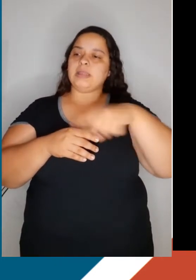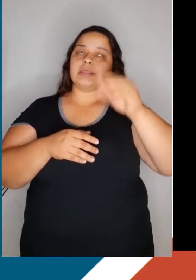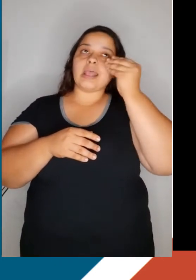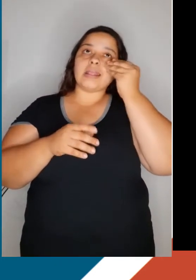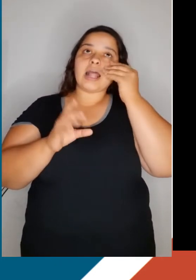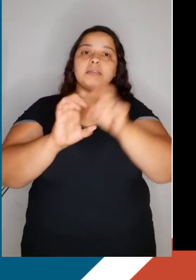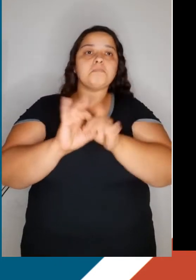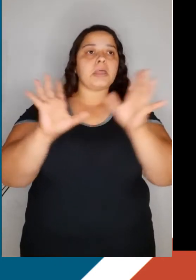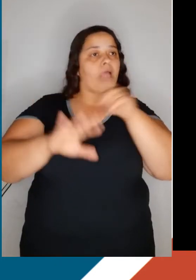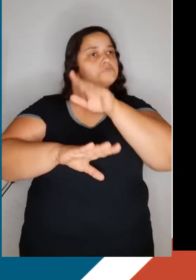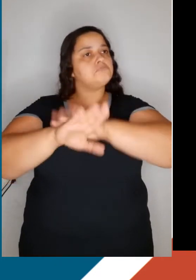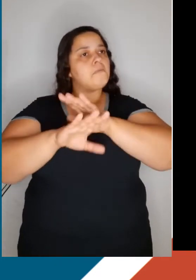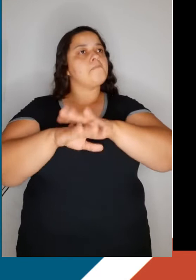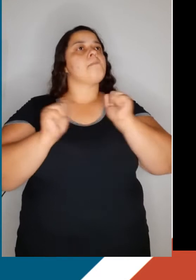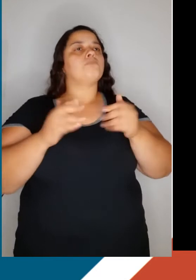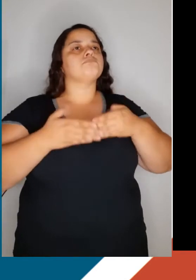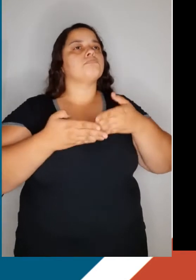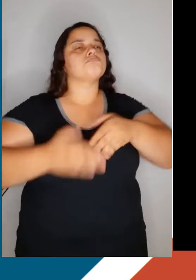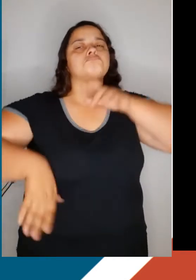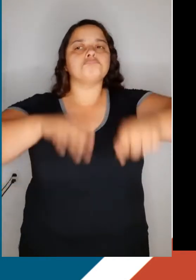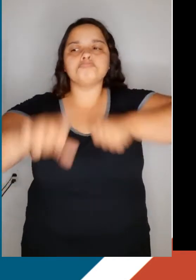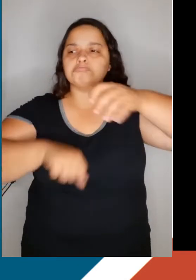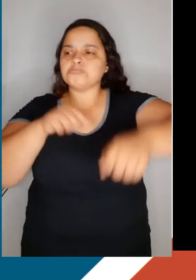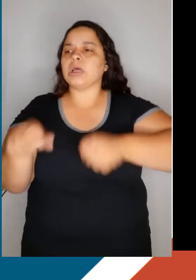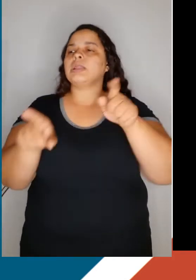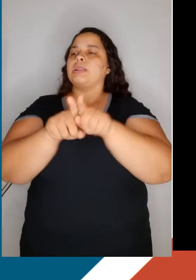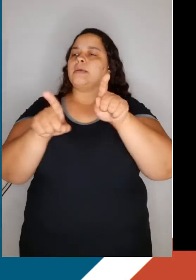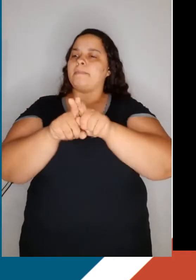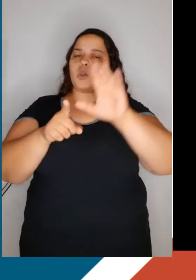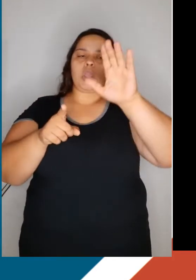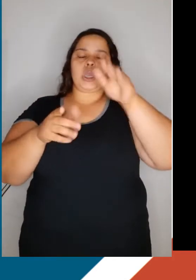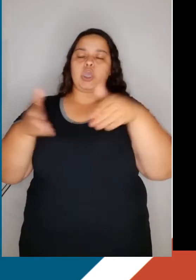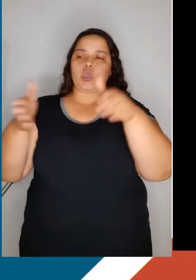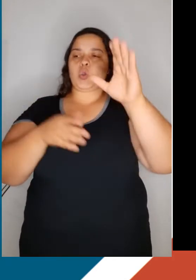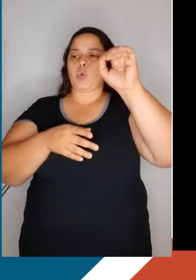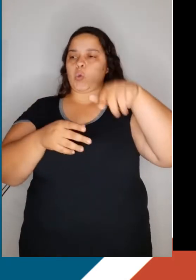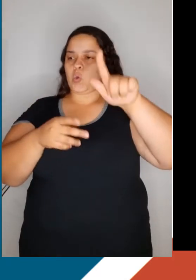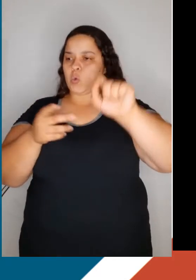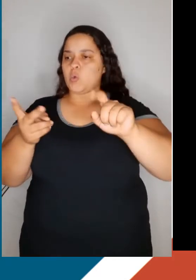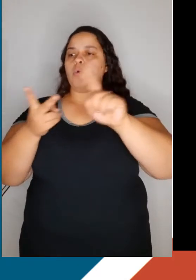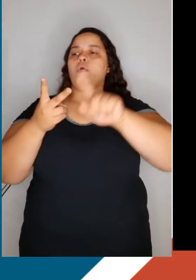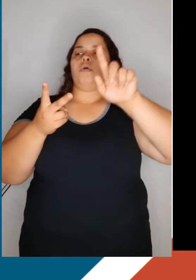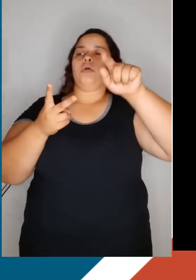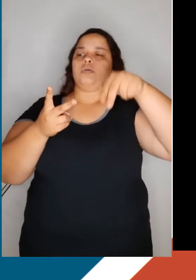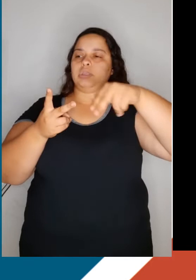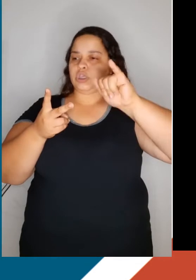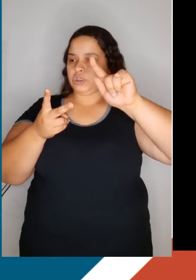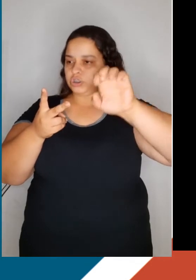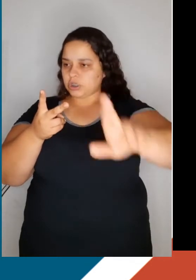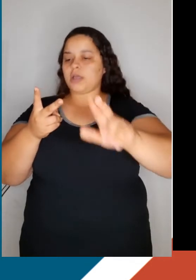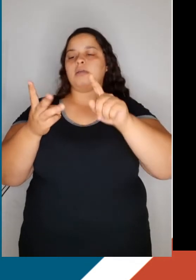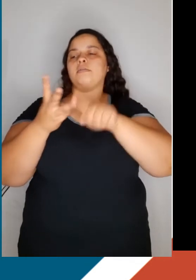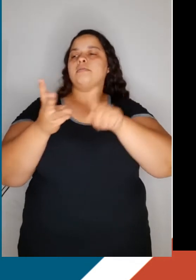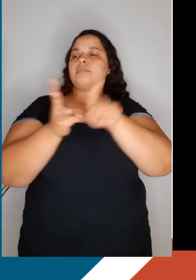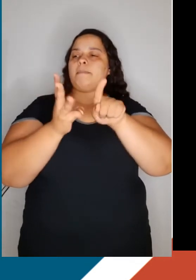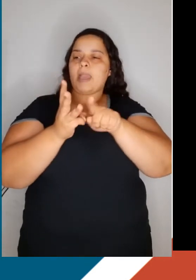liberdade de navegação do rio Congo, a liberdade de navegação do rio Níger e estabelecer critérios para futuras anexações. Se a gente reparar, o